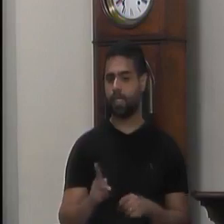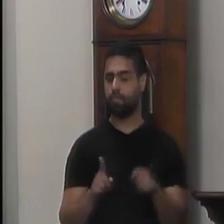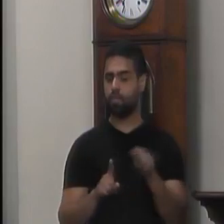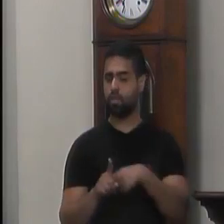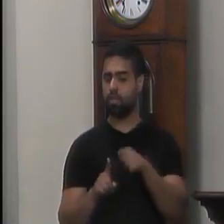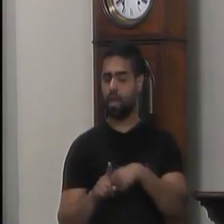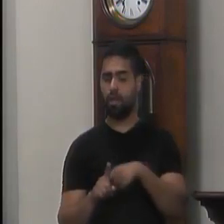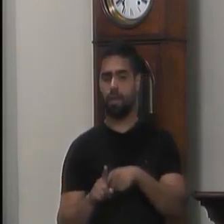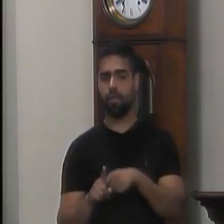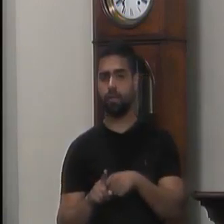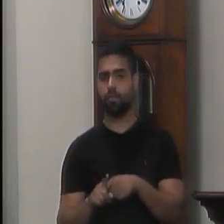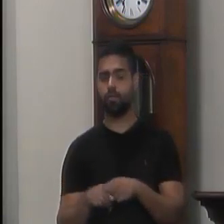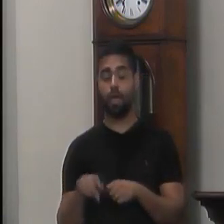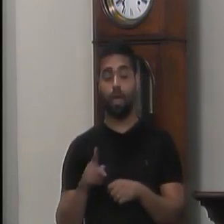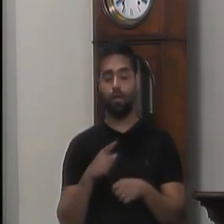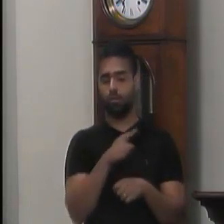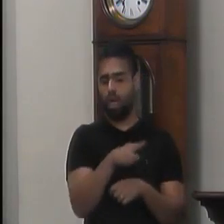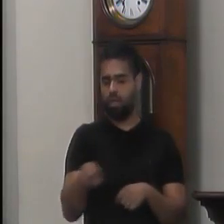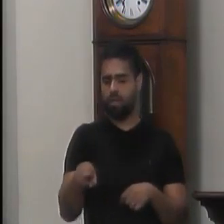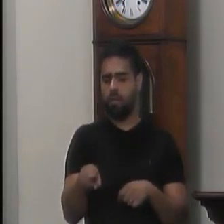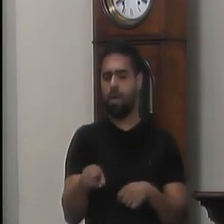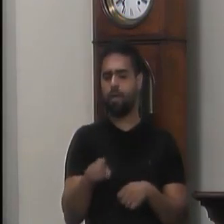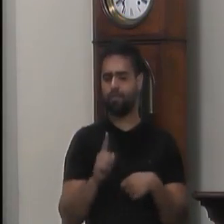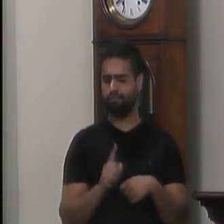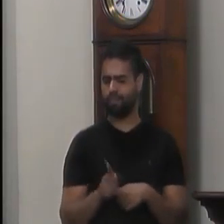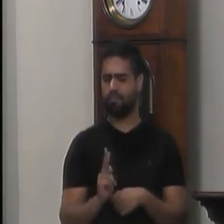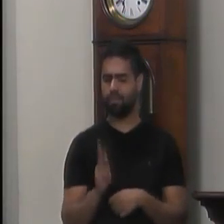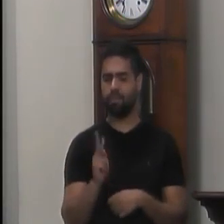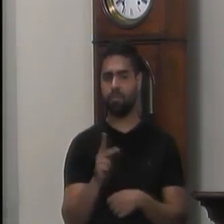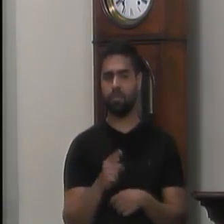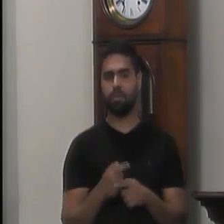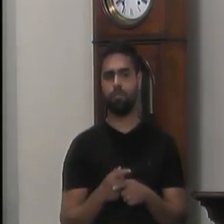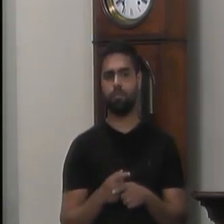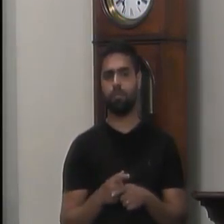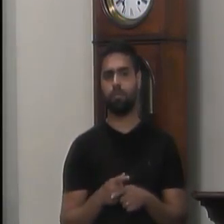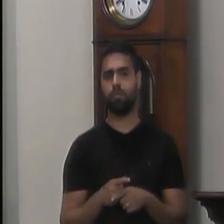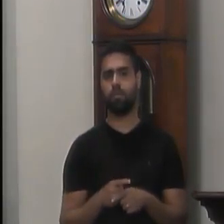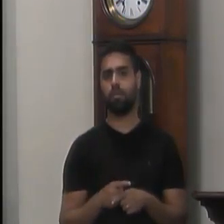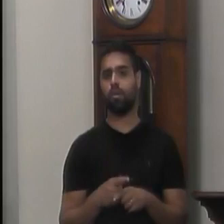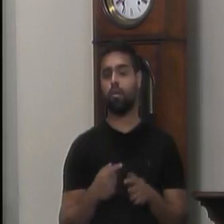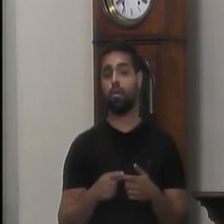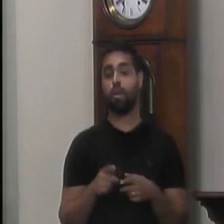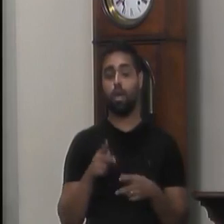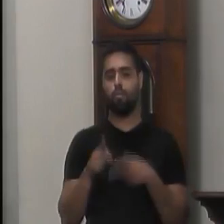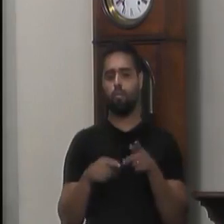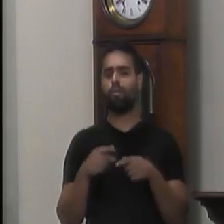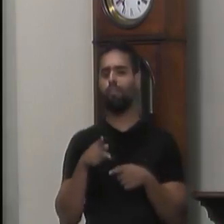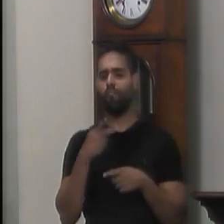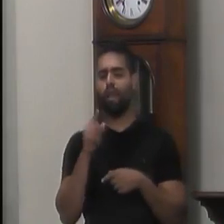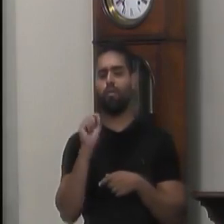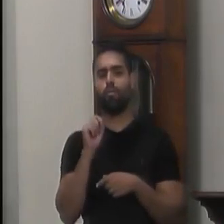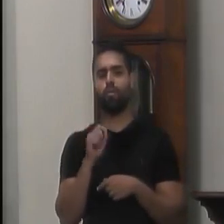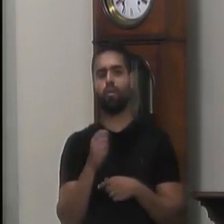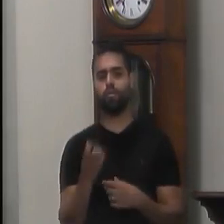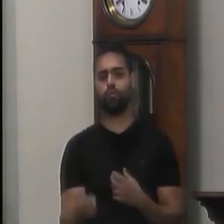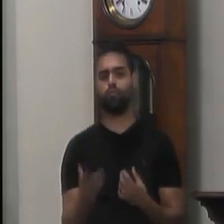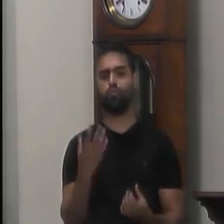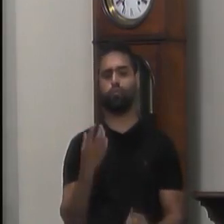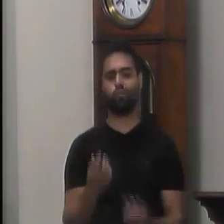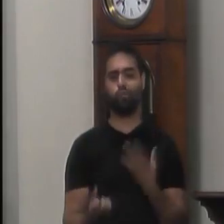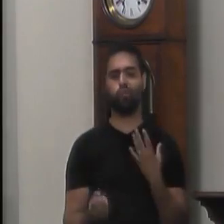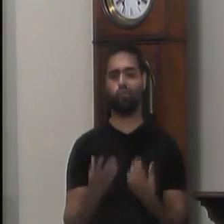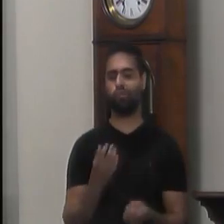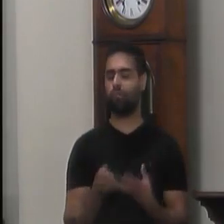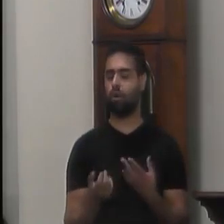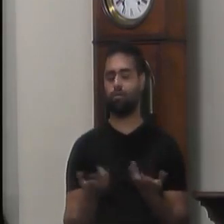não deixar do jeito que está lá hoje. E menos fogo, porque os moradores reclamam muito daquele fogo, que é